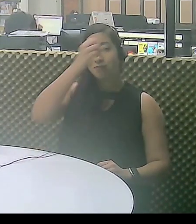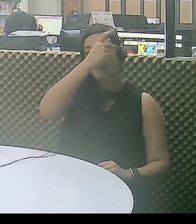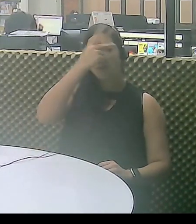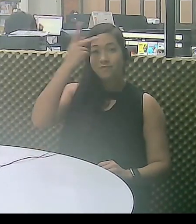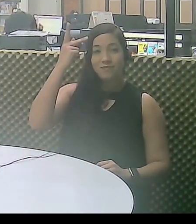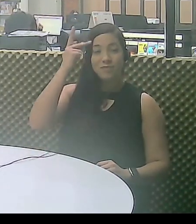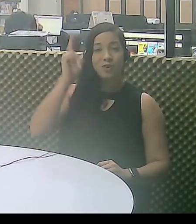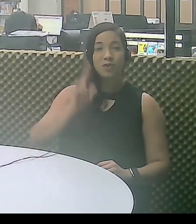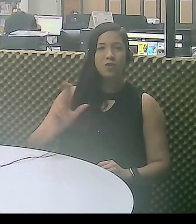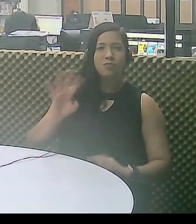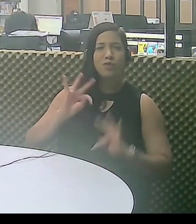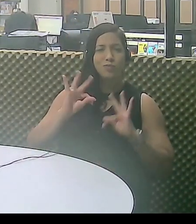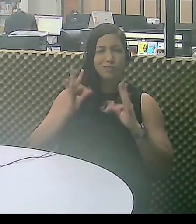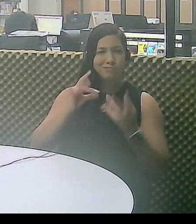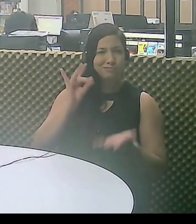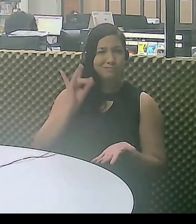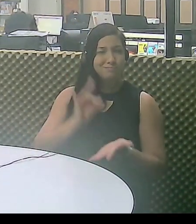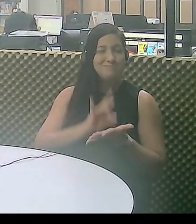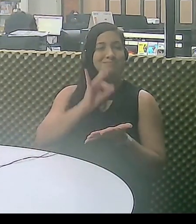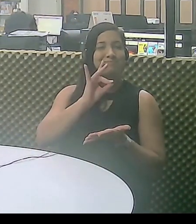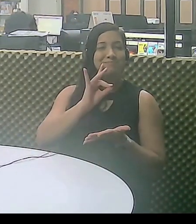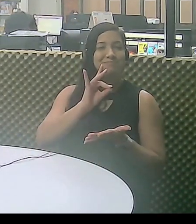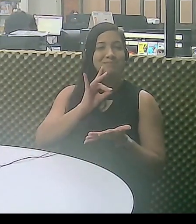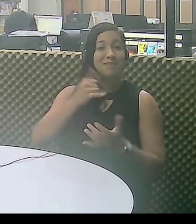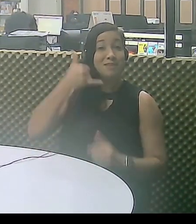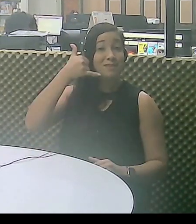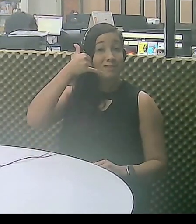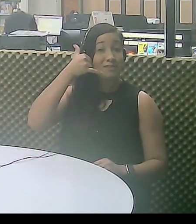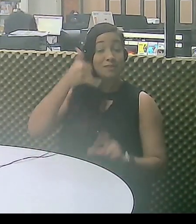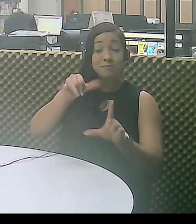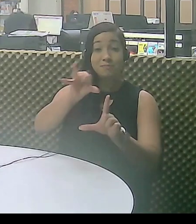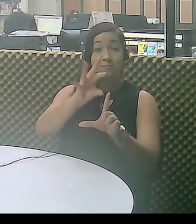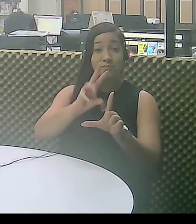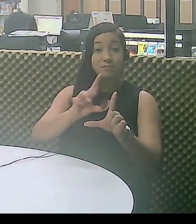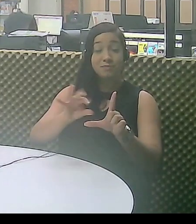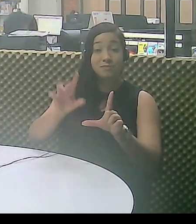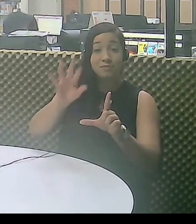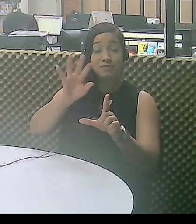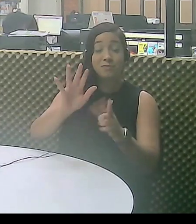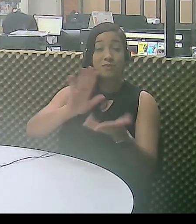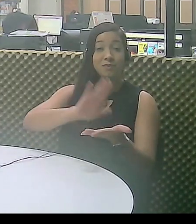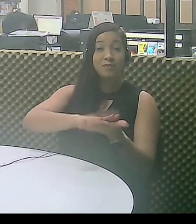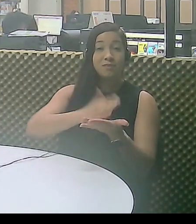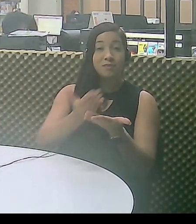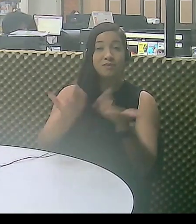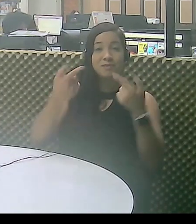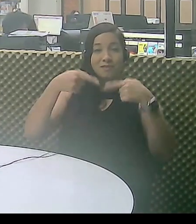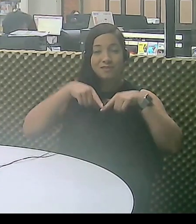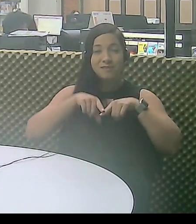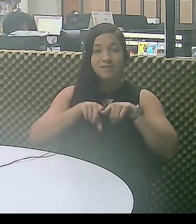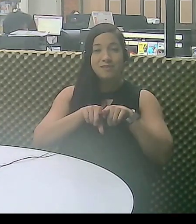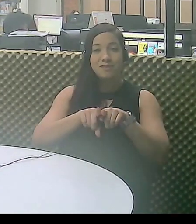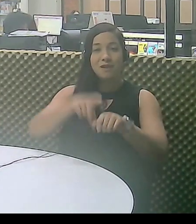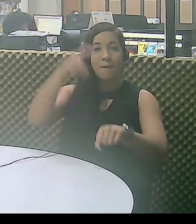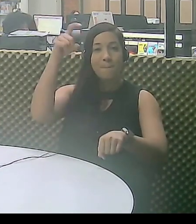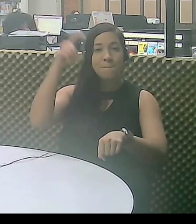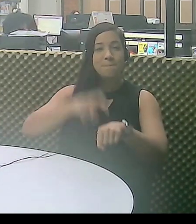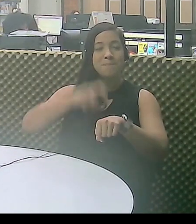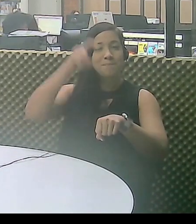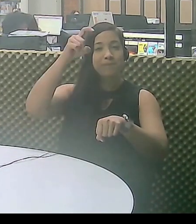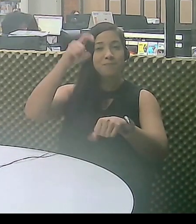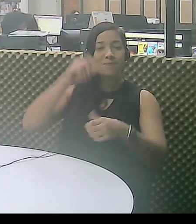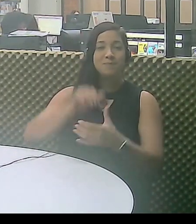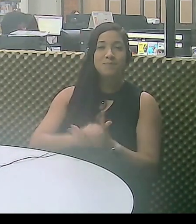Prefeitura. Todos mesmo. Basta apontar a câmera para o QR Code, que a tradução será simultânea e em tempo